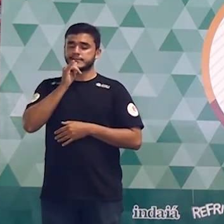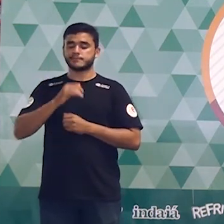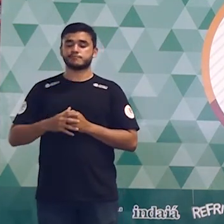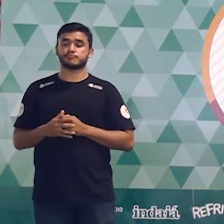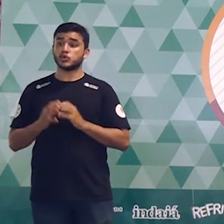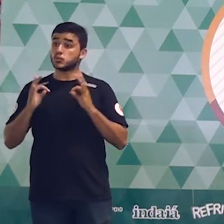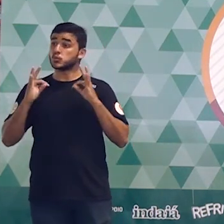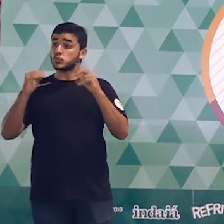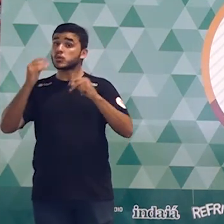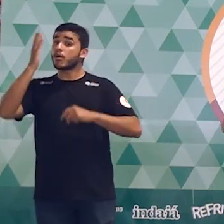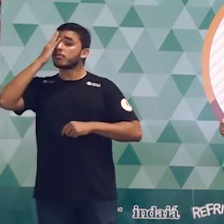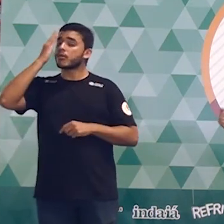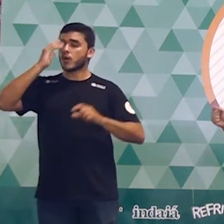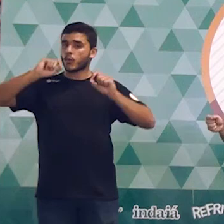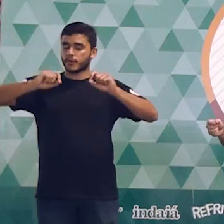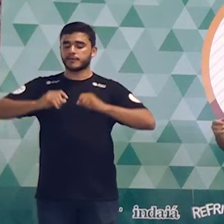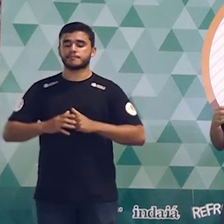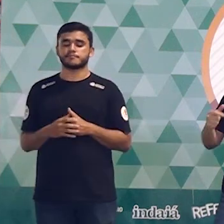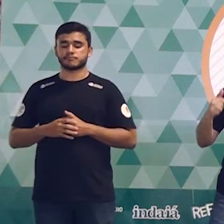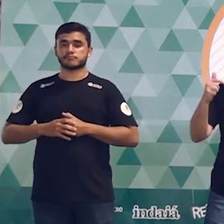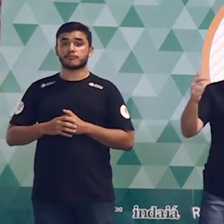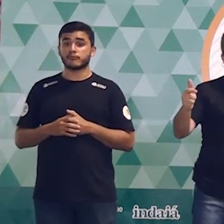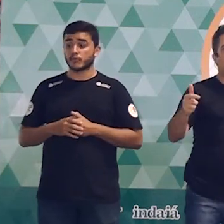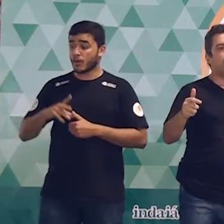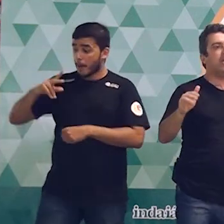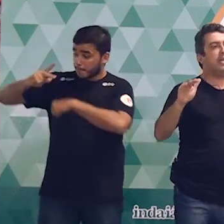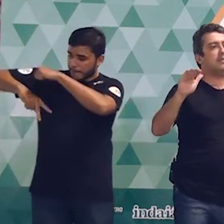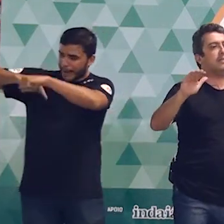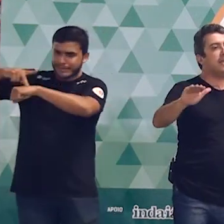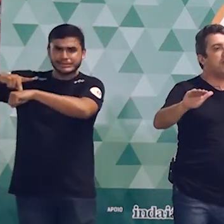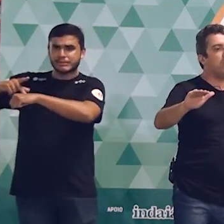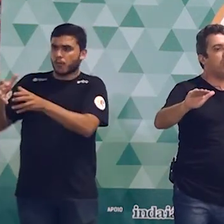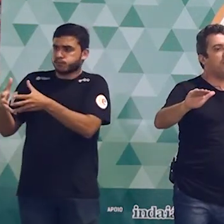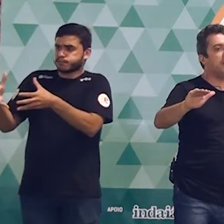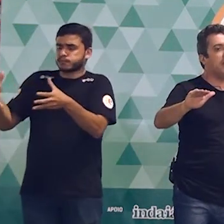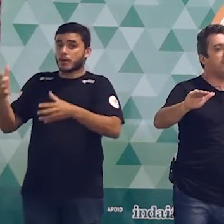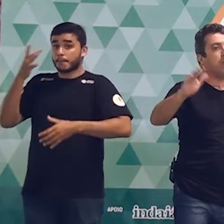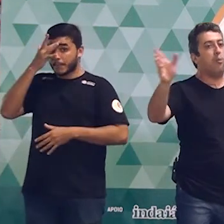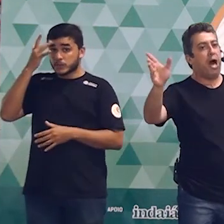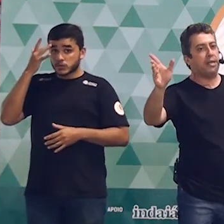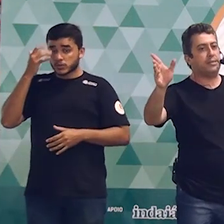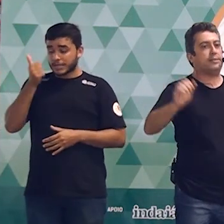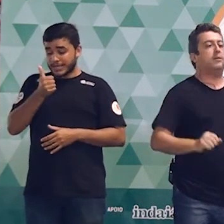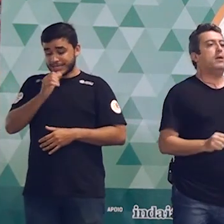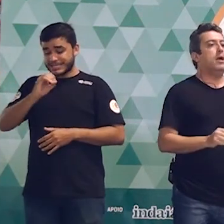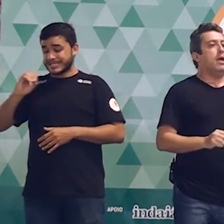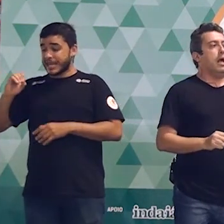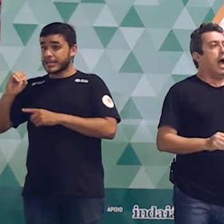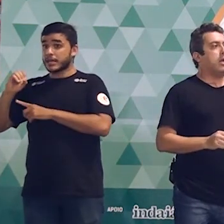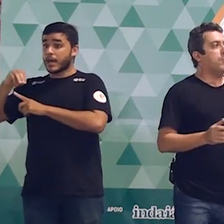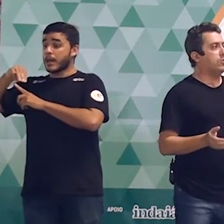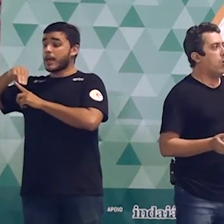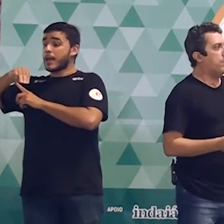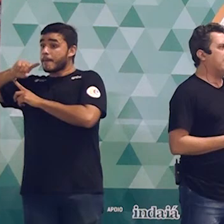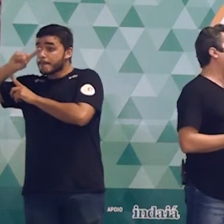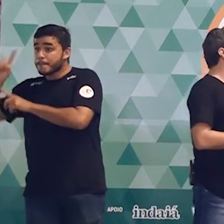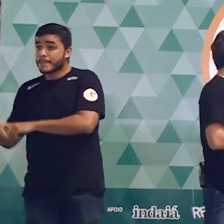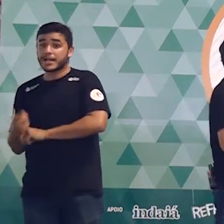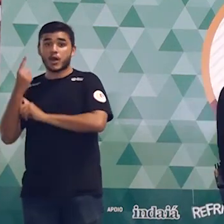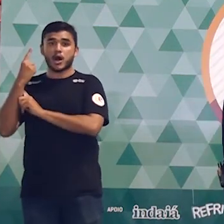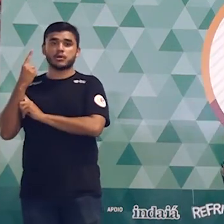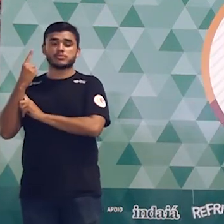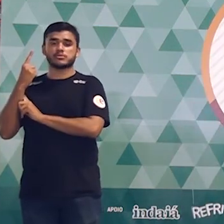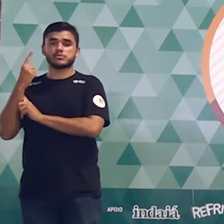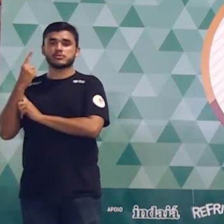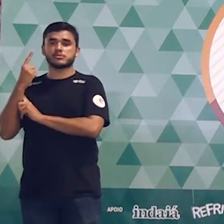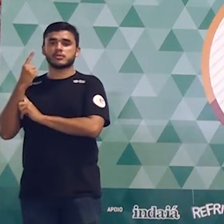geral que uma população grande, que um país populoso, ele tenha 100 milhões de habitantes ou mais. Aí o pessoal pensa, não,